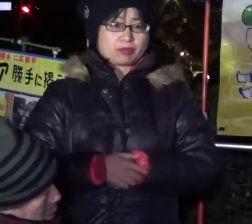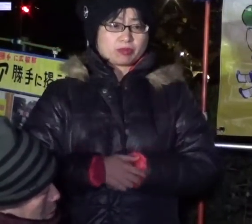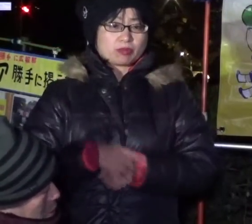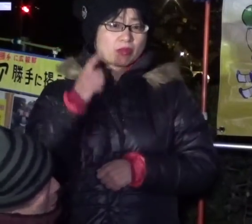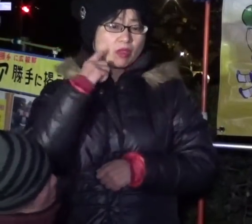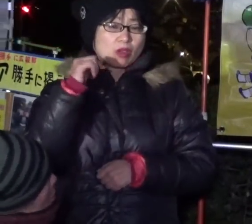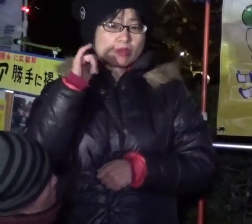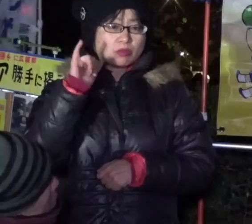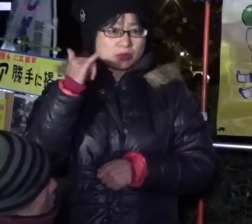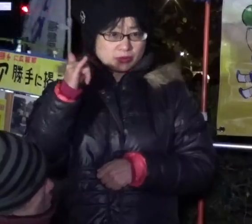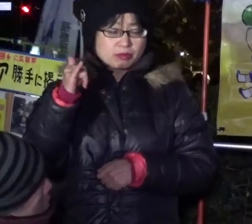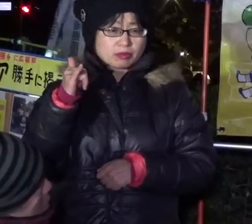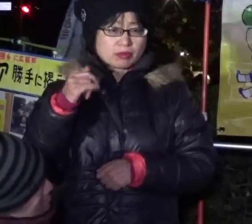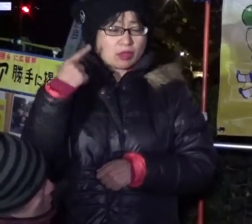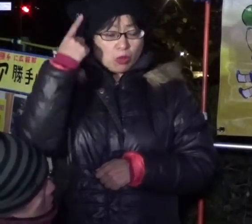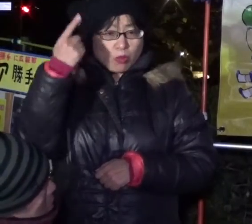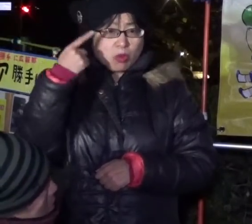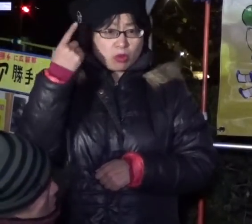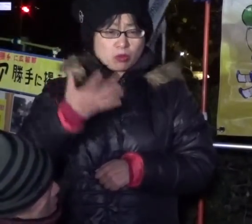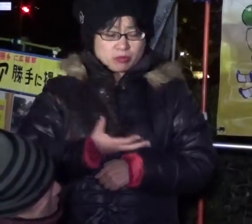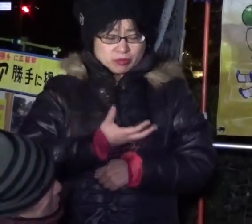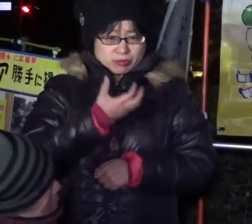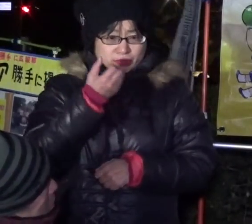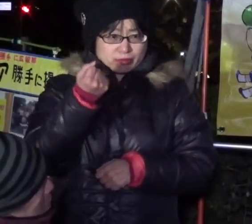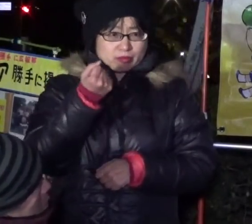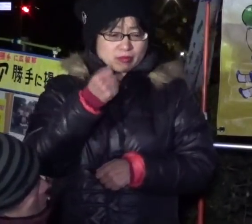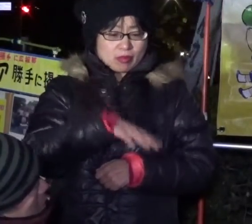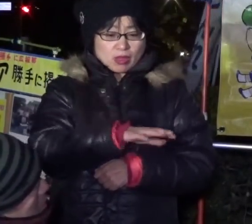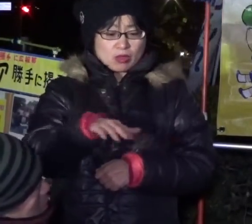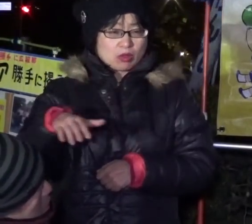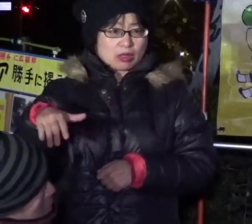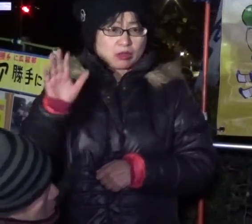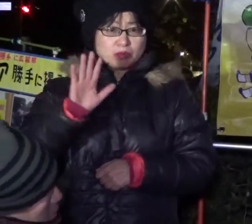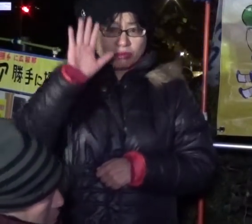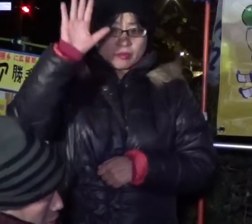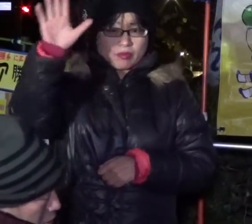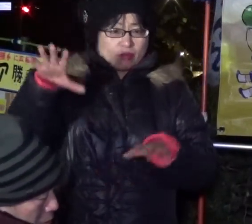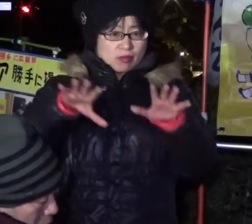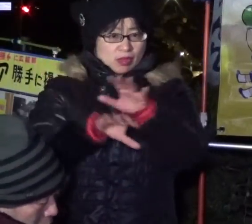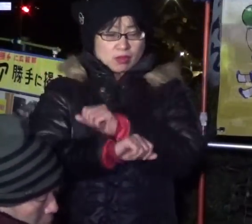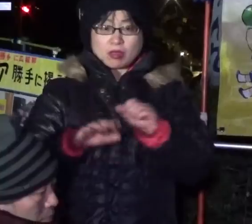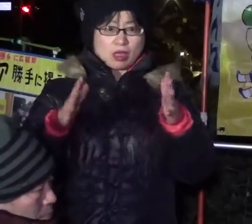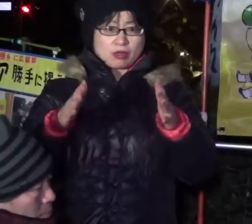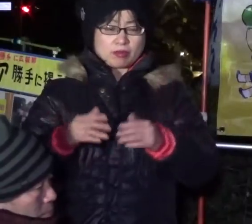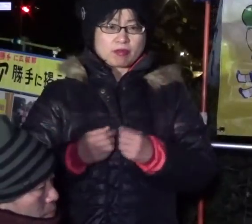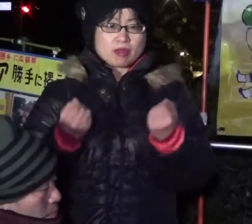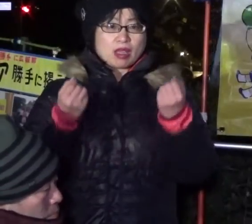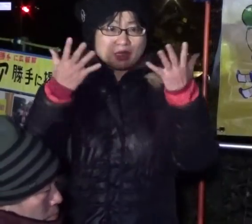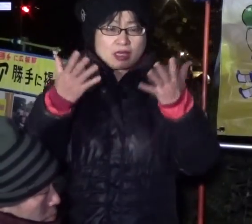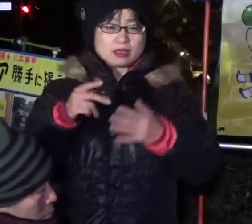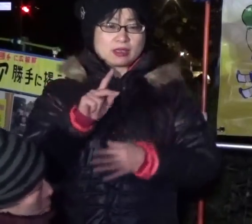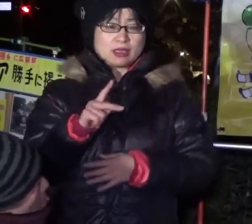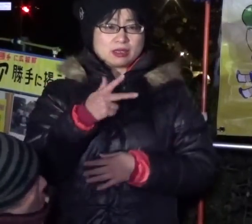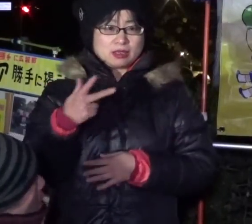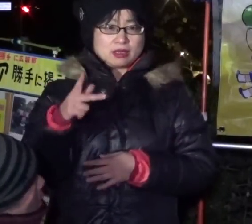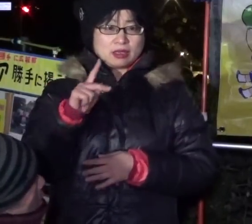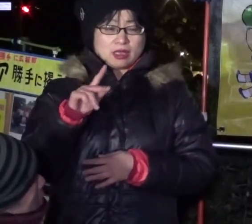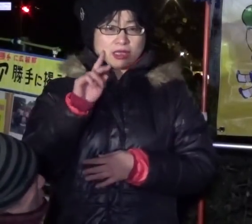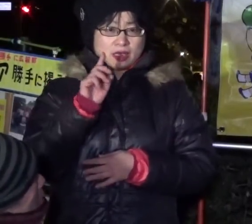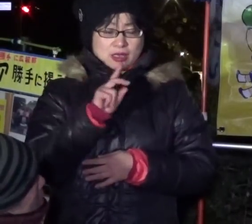頑張れ そういうお母さんたちの思いを切り捨てない、本当にその子たちの未来を潰さない新しい足利を作っていきたいと思って